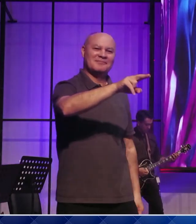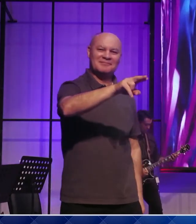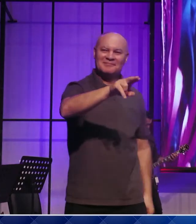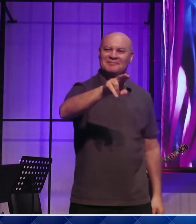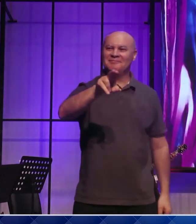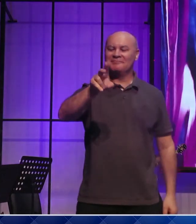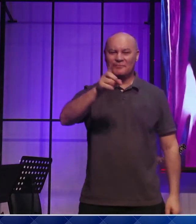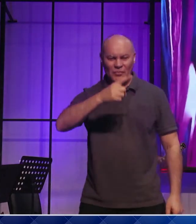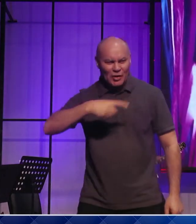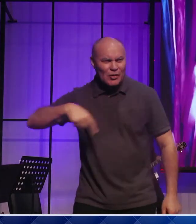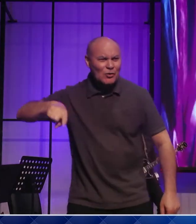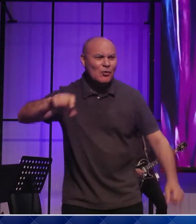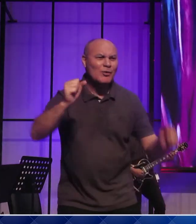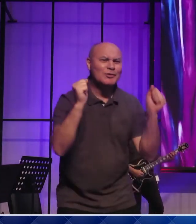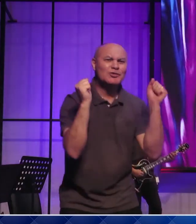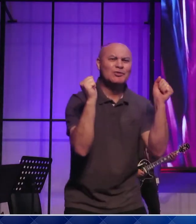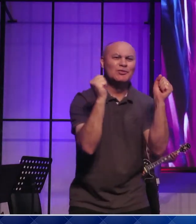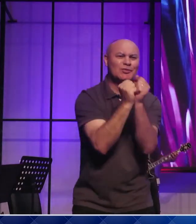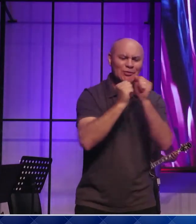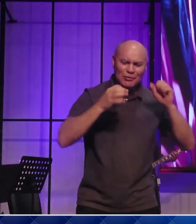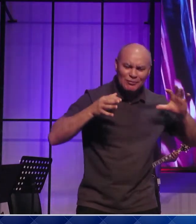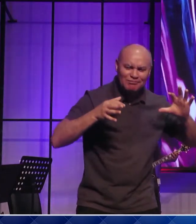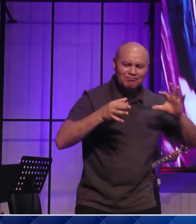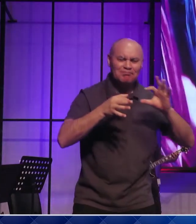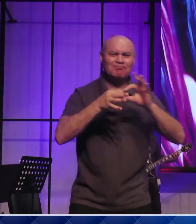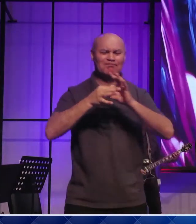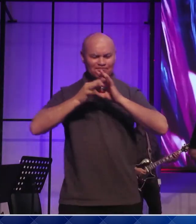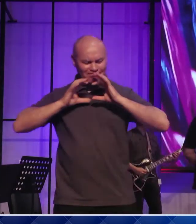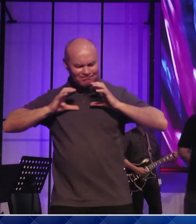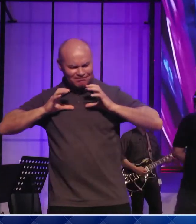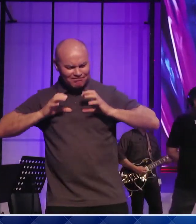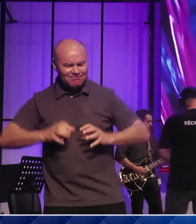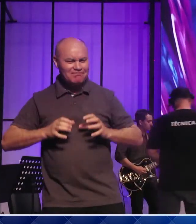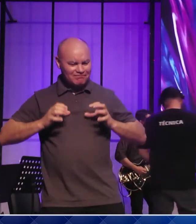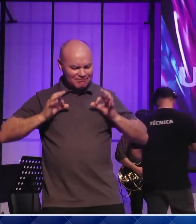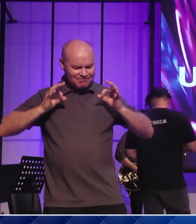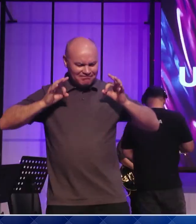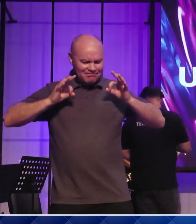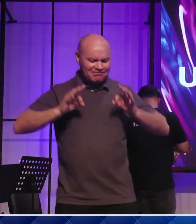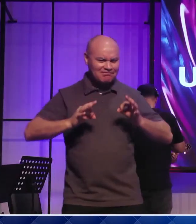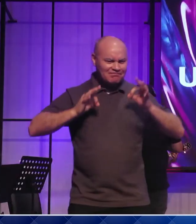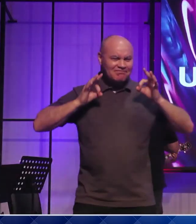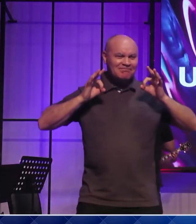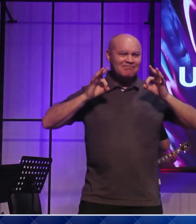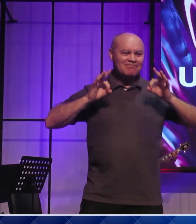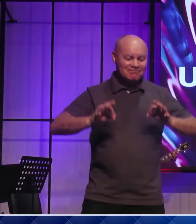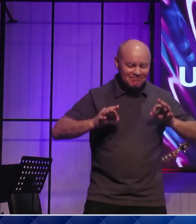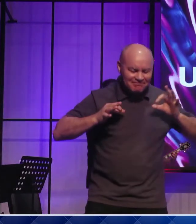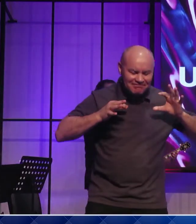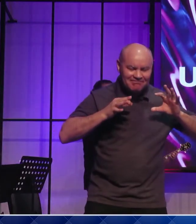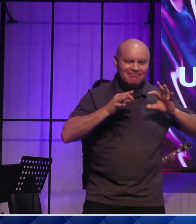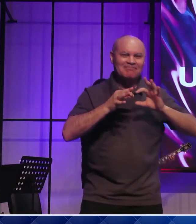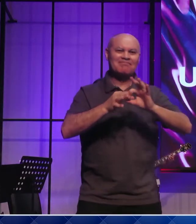Somos corpo, assim bem ajustados,